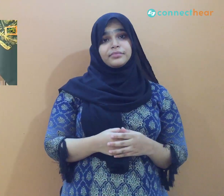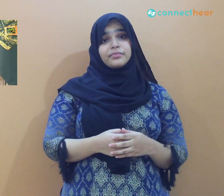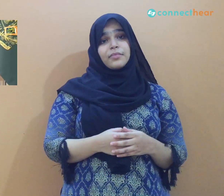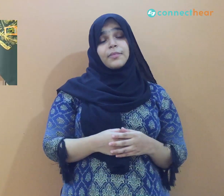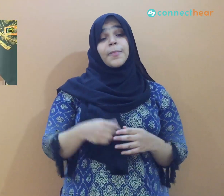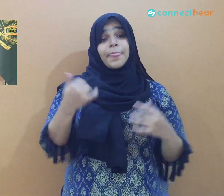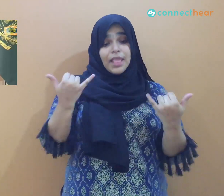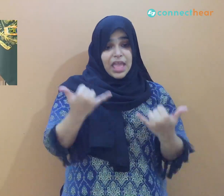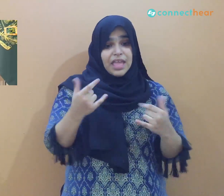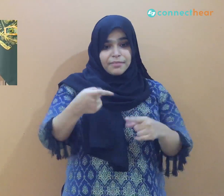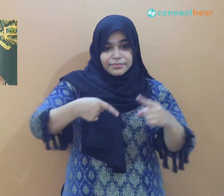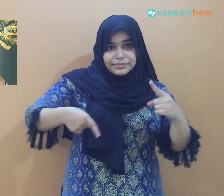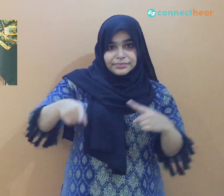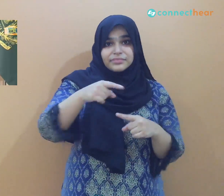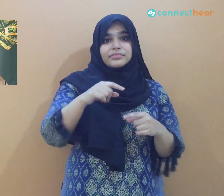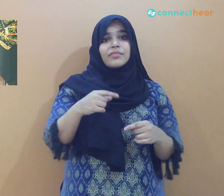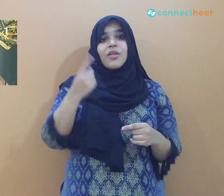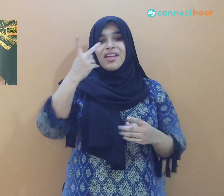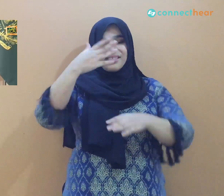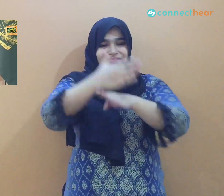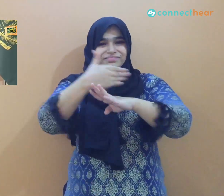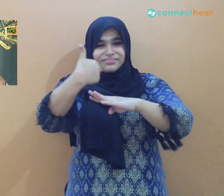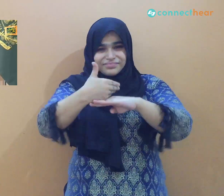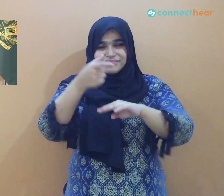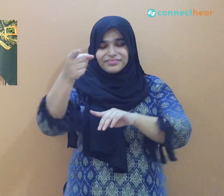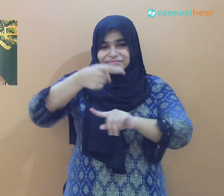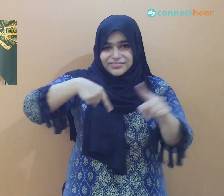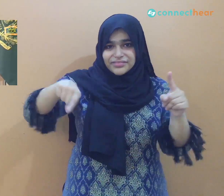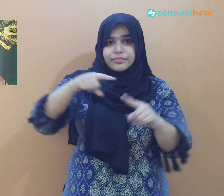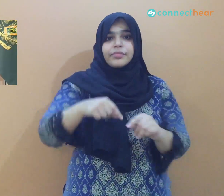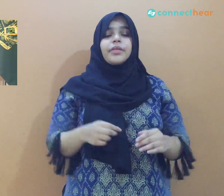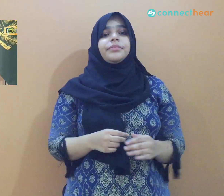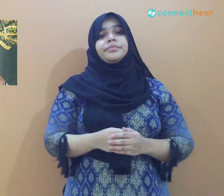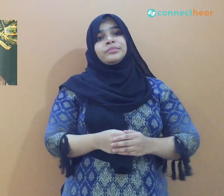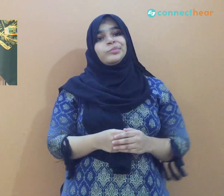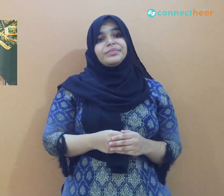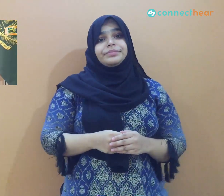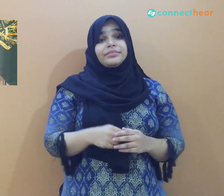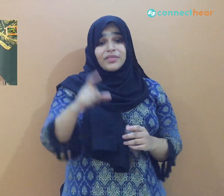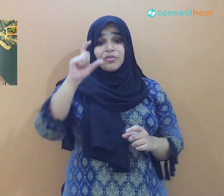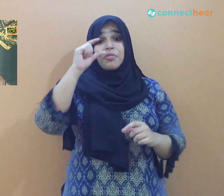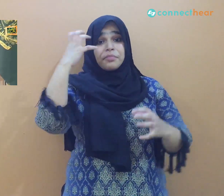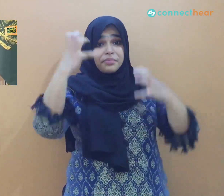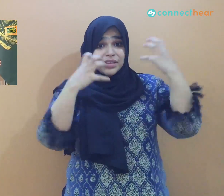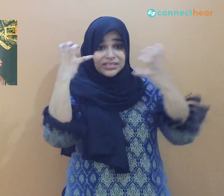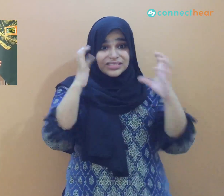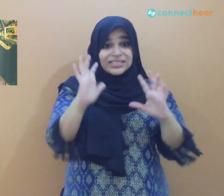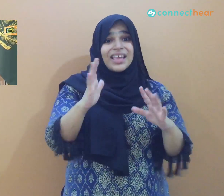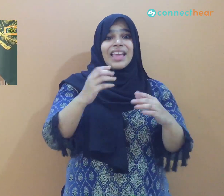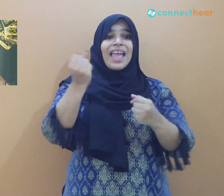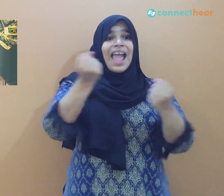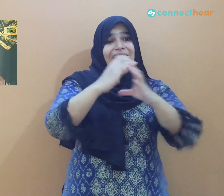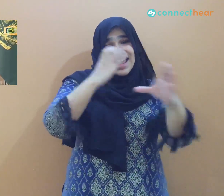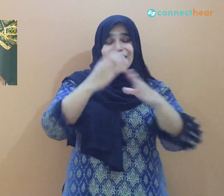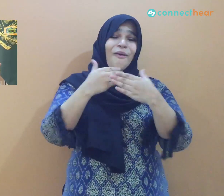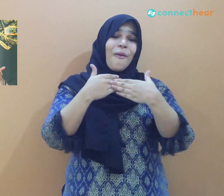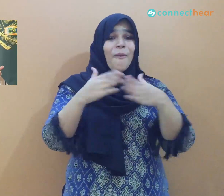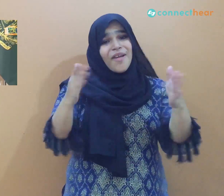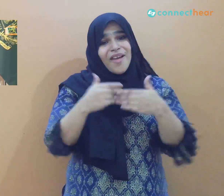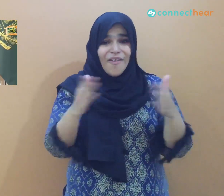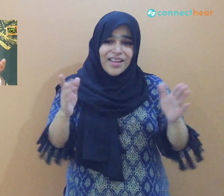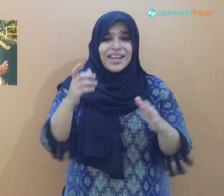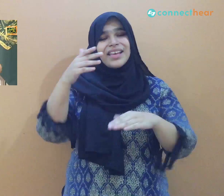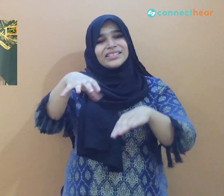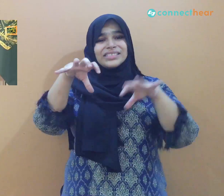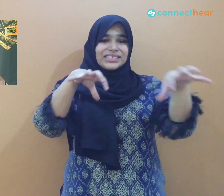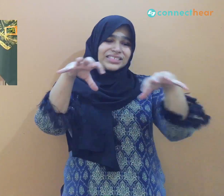ابھی تک ہمارے کئی صوبوں کے اندر یہ خدشہ ہے کہ اگر ٹرانسپورٹ کھولیں گے ڈسٹرکٹ میں,